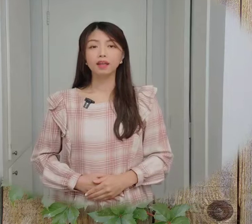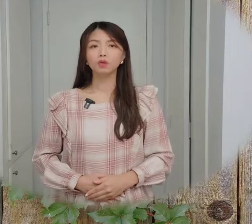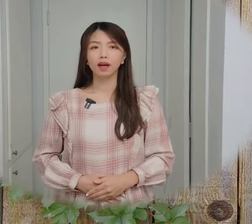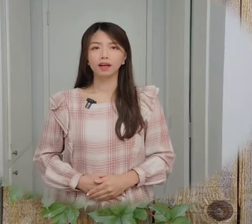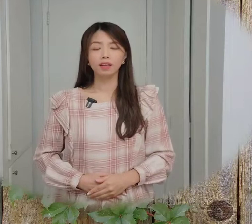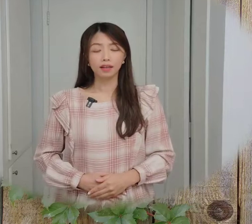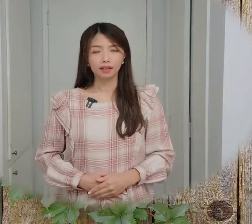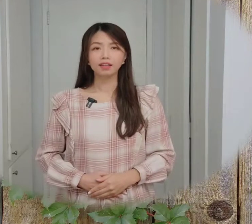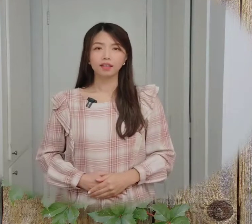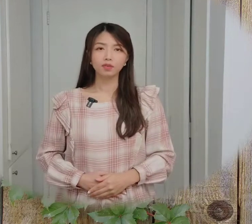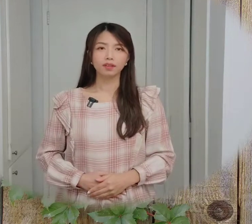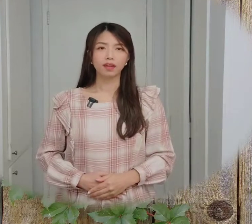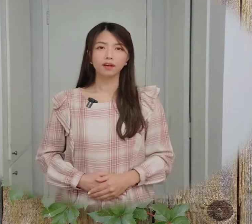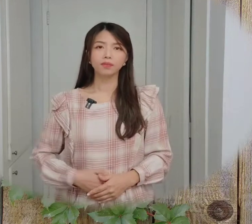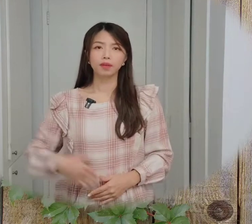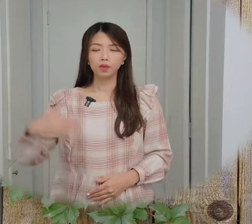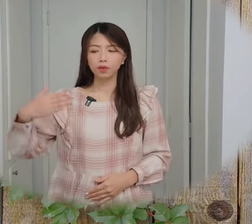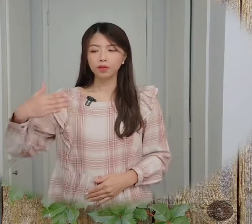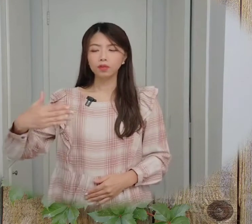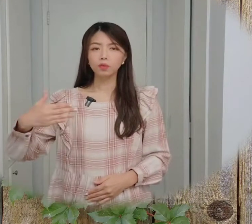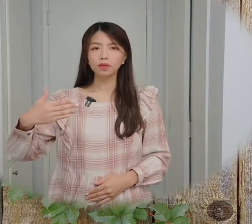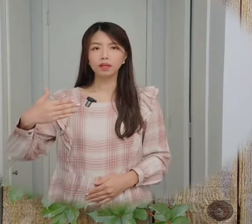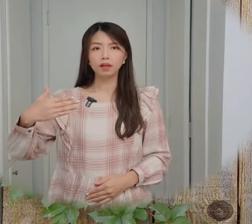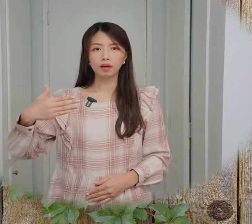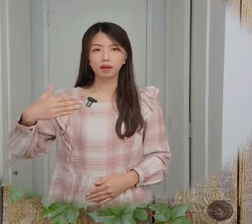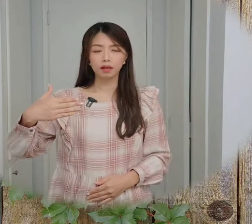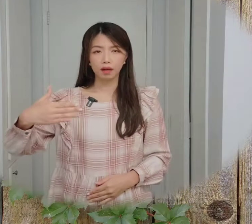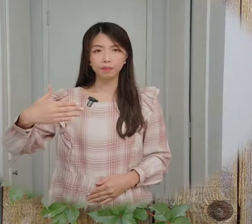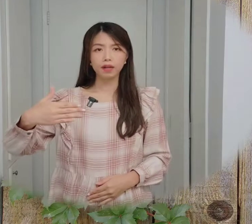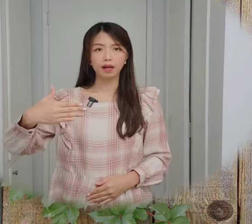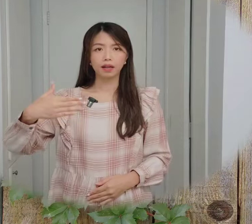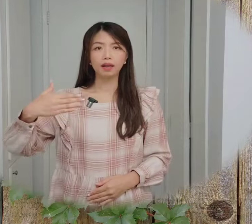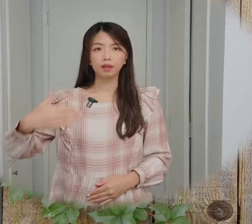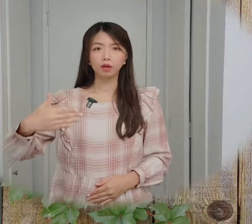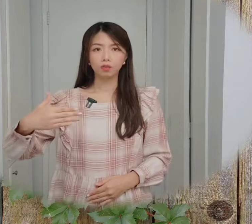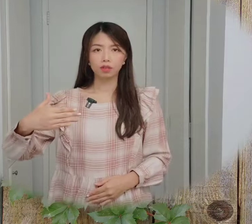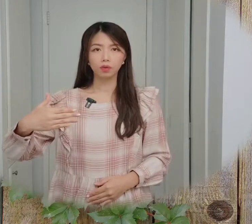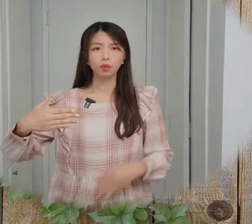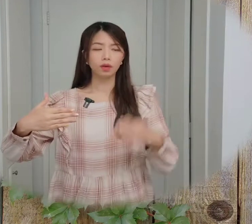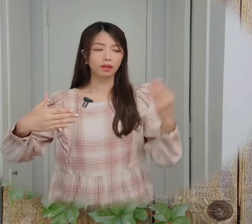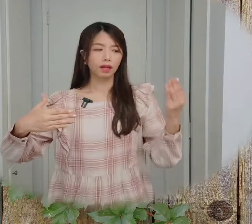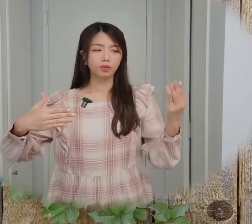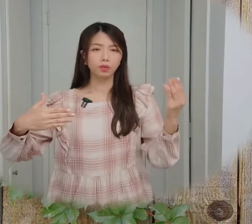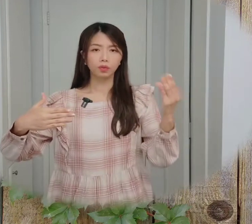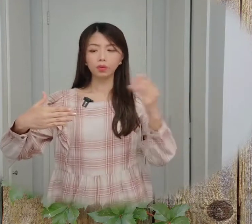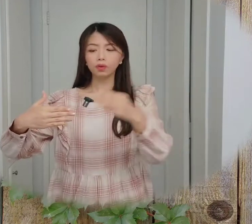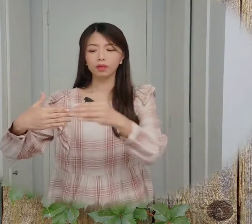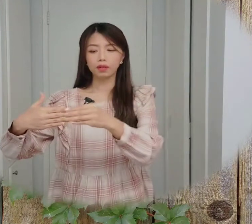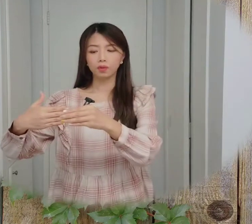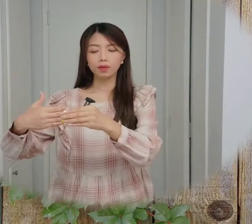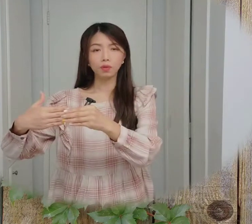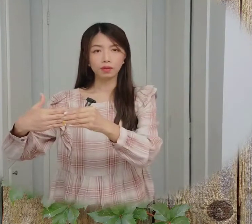이끌다, 데려오다 같은 뜻의 수어인데요. 왼손은 손등이 앞을 향하게 이렇게 두시고 다른